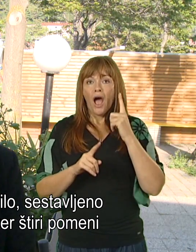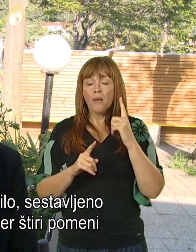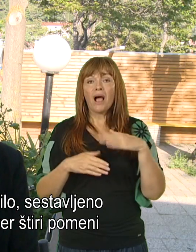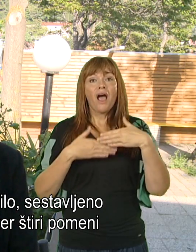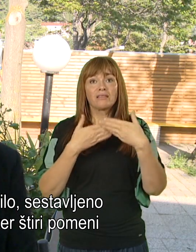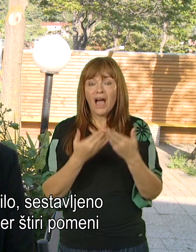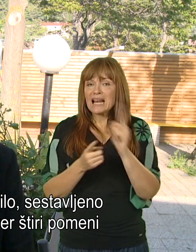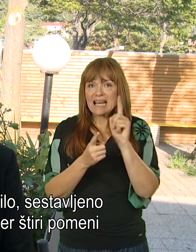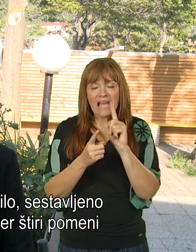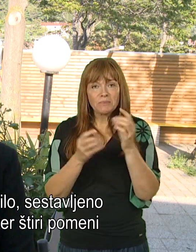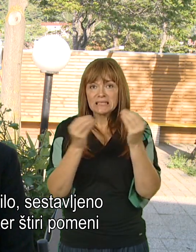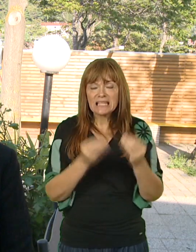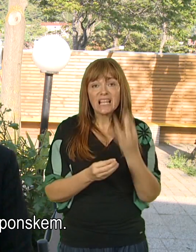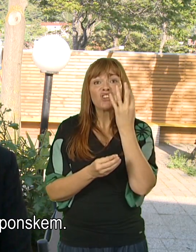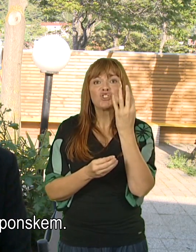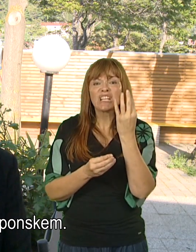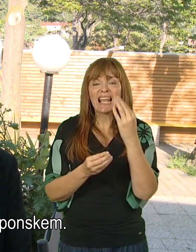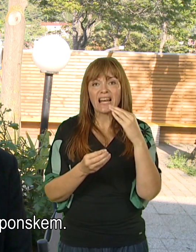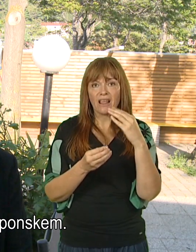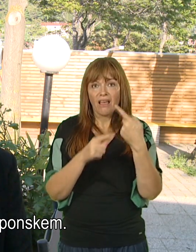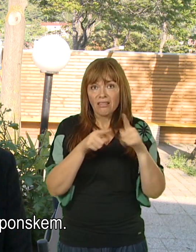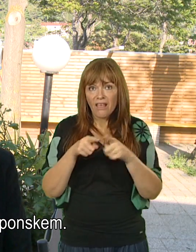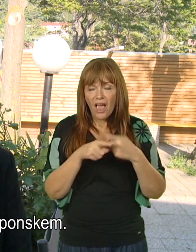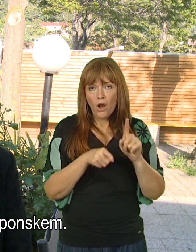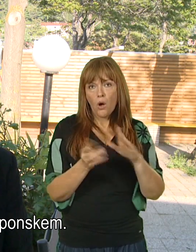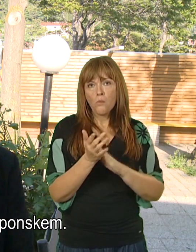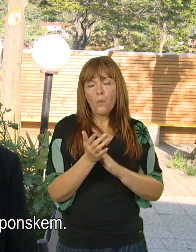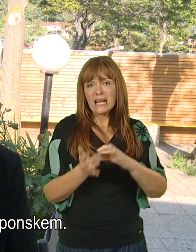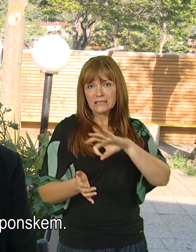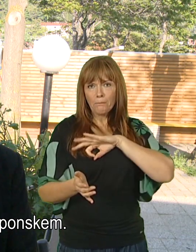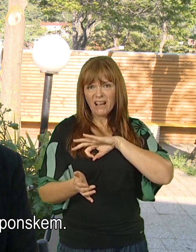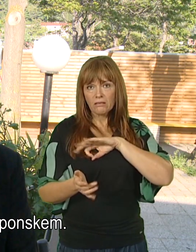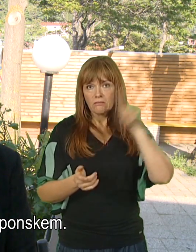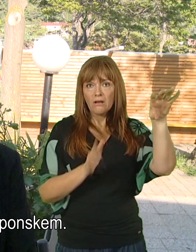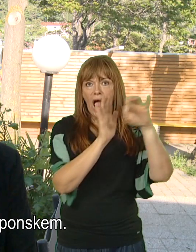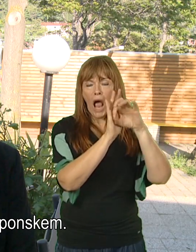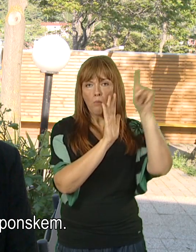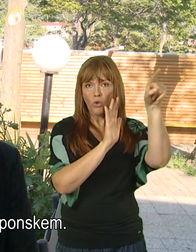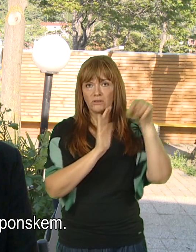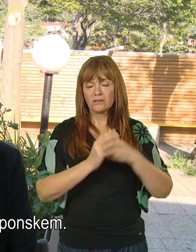delov, ker 4 pač pomeni smrt na Japonskem.